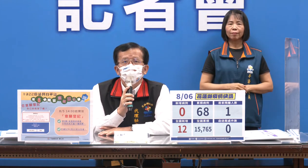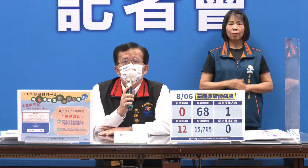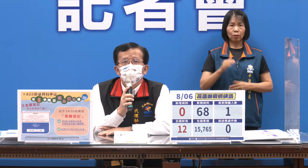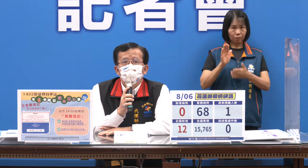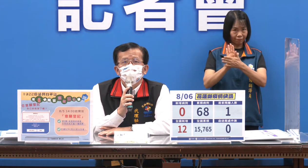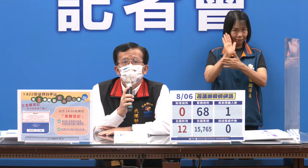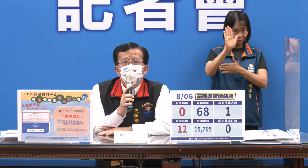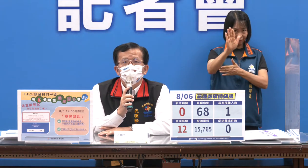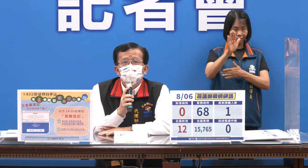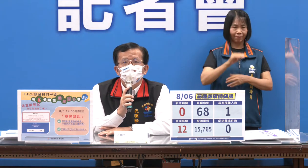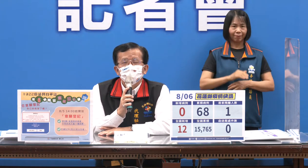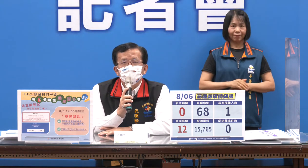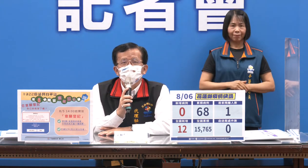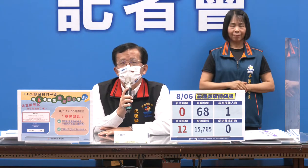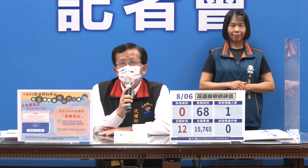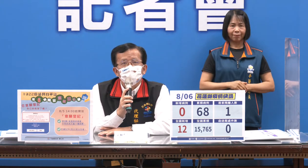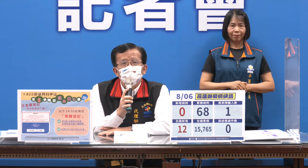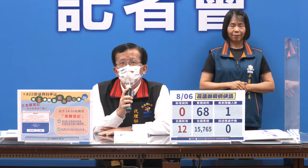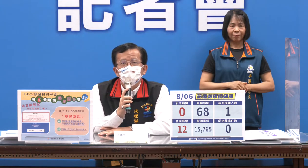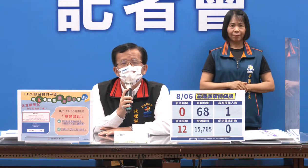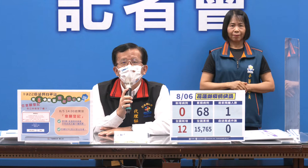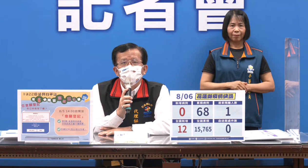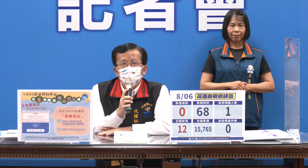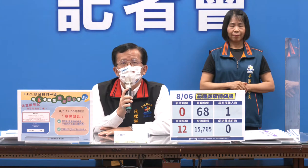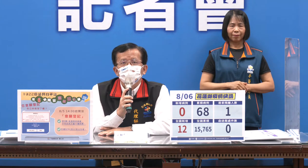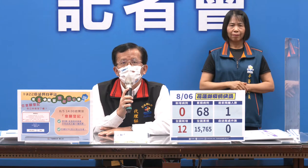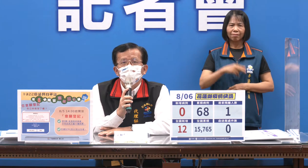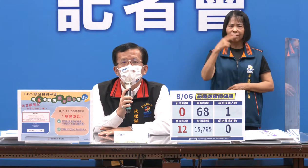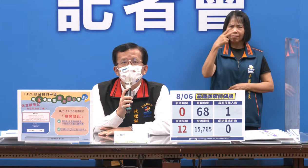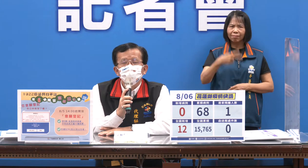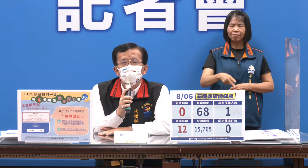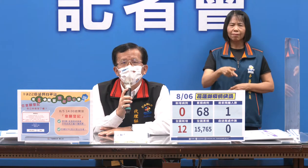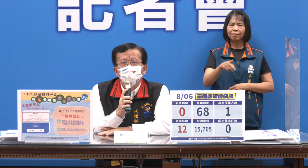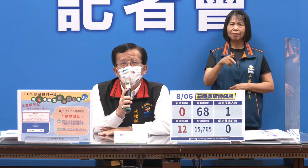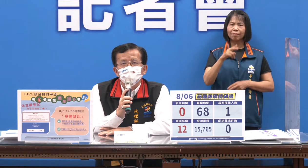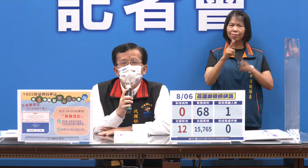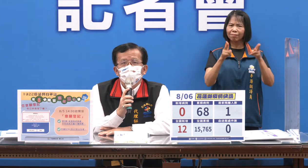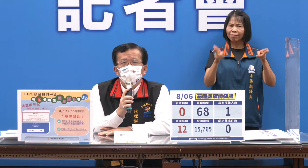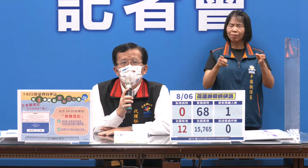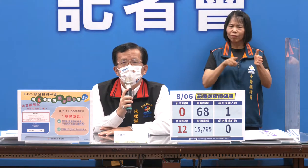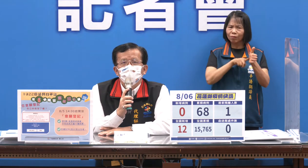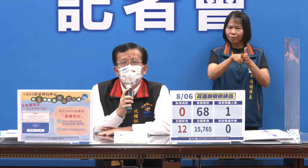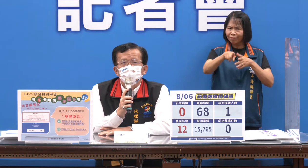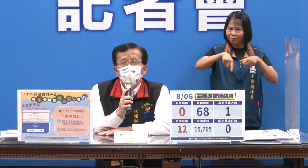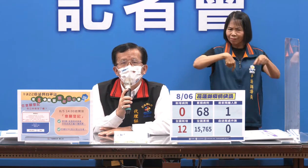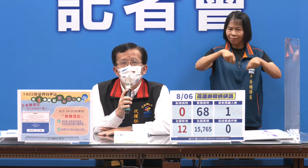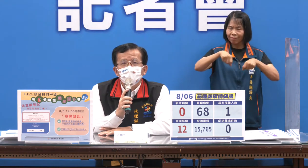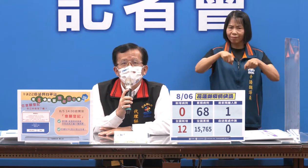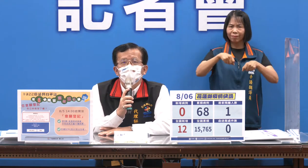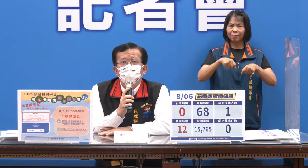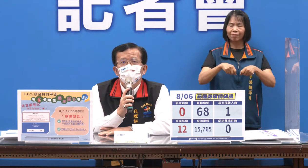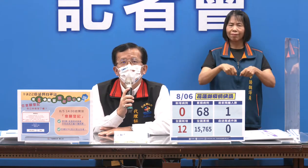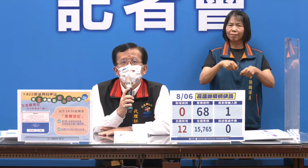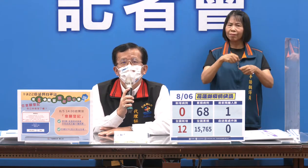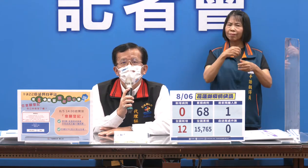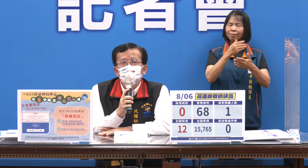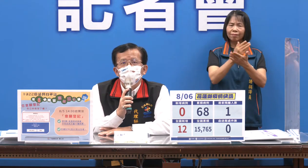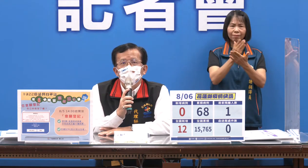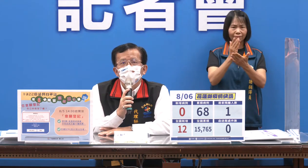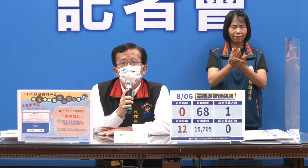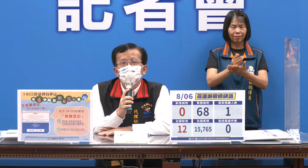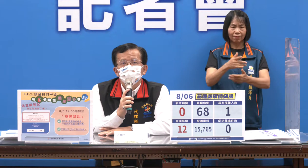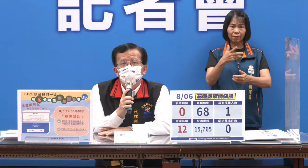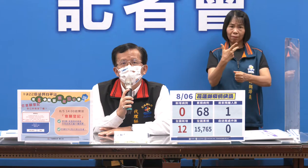来暂时不会再有中央专案专类的